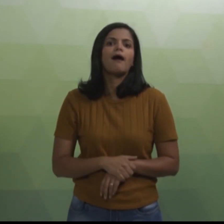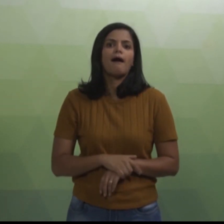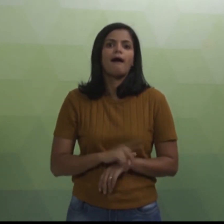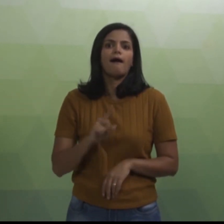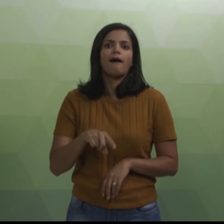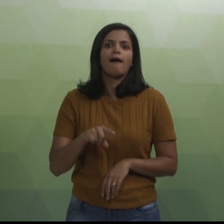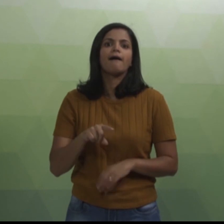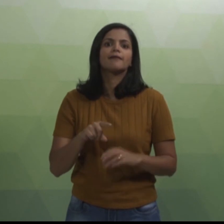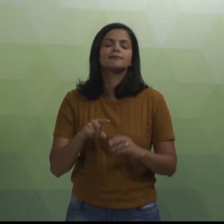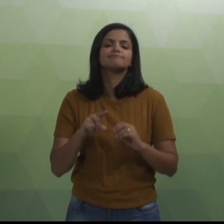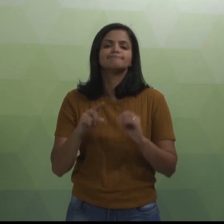assim.